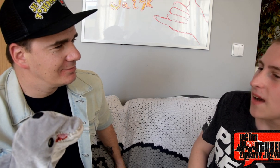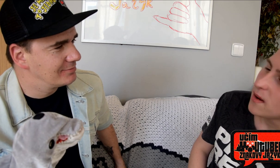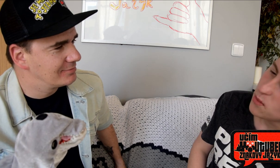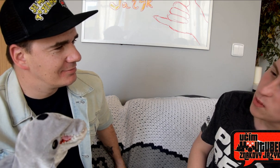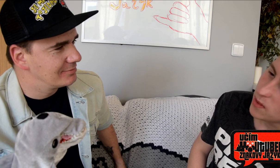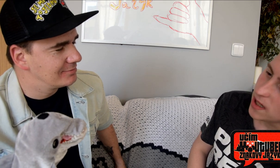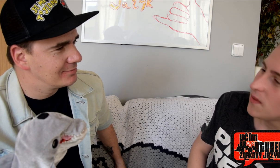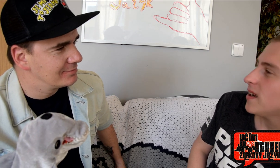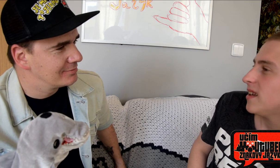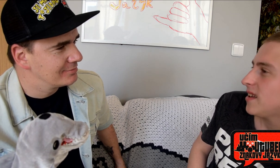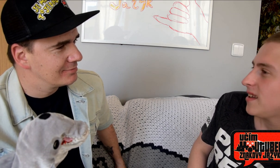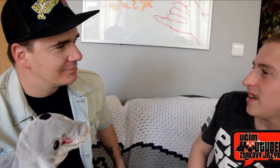Dávám mu 2 z 10.